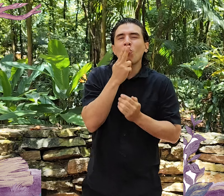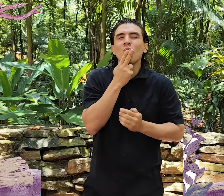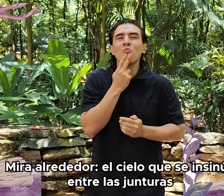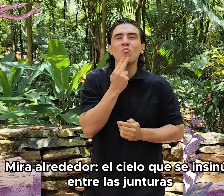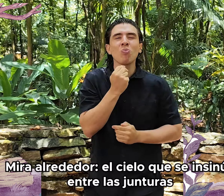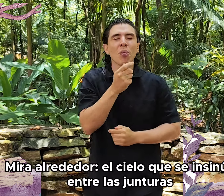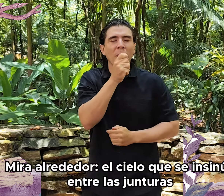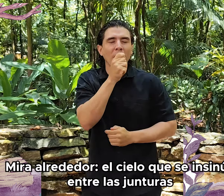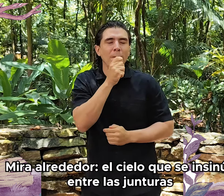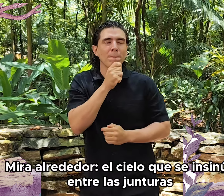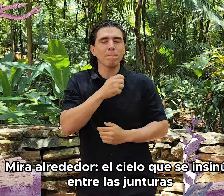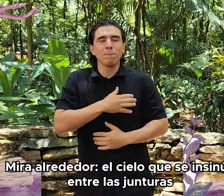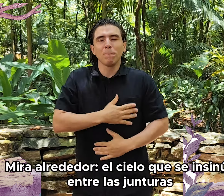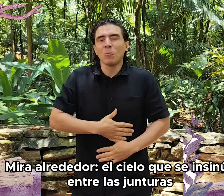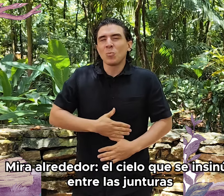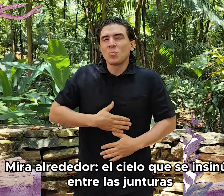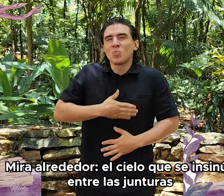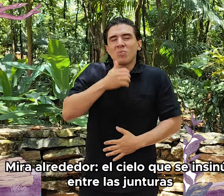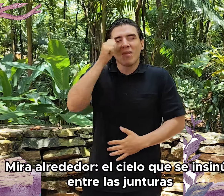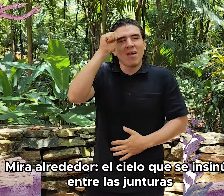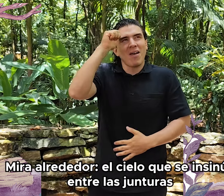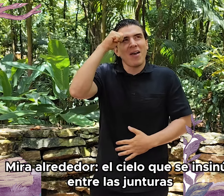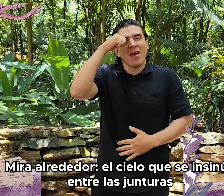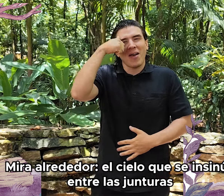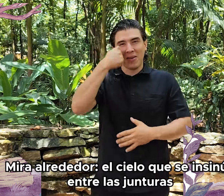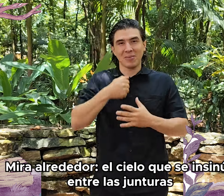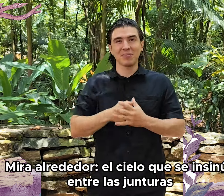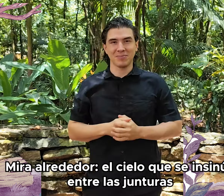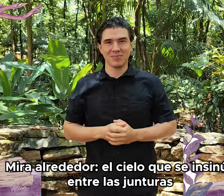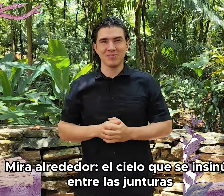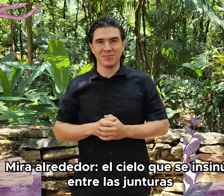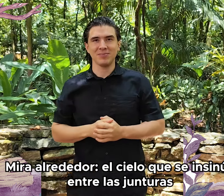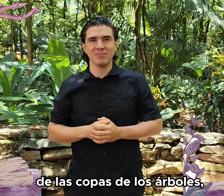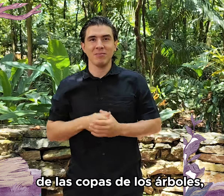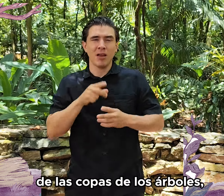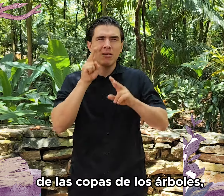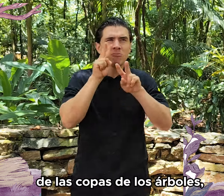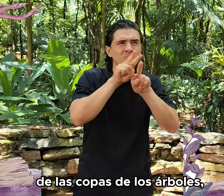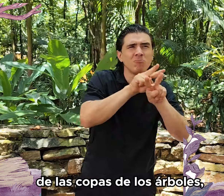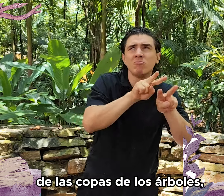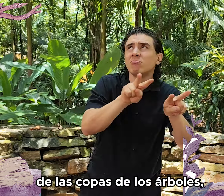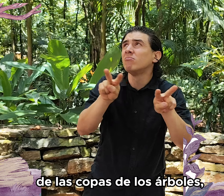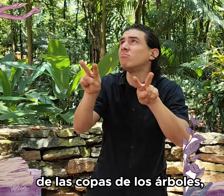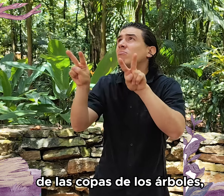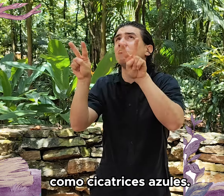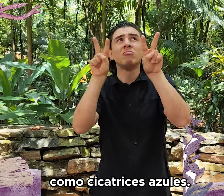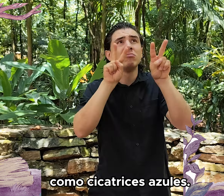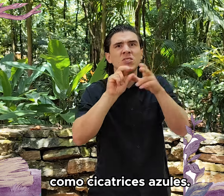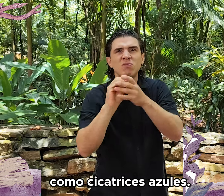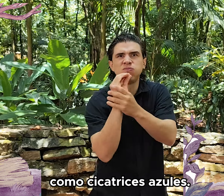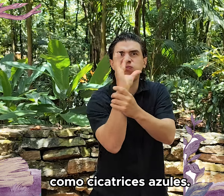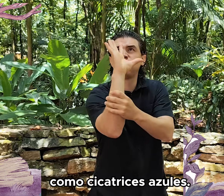Mira alrededor, el cielo que se insinúa entre las junturas de las copas de los árboles como cicatrices